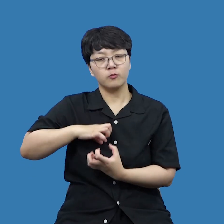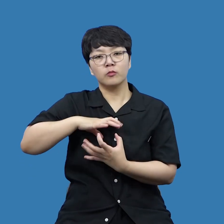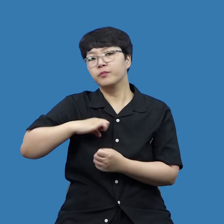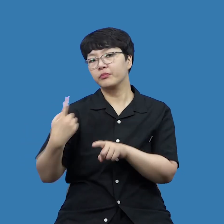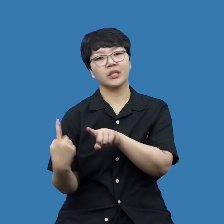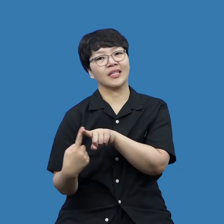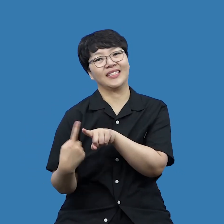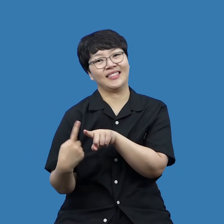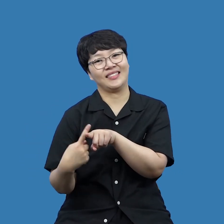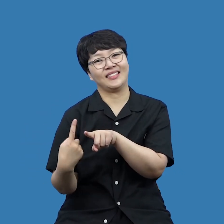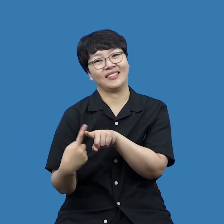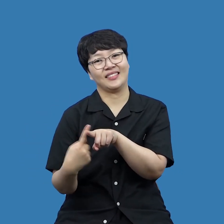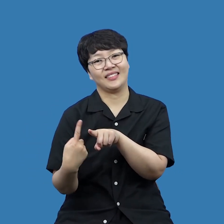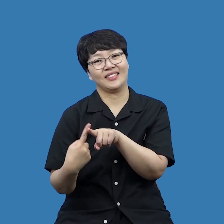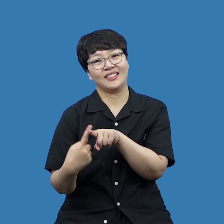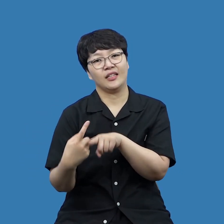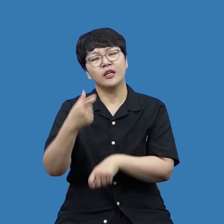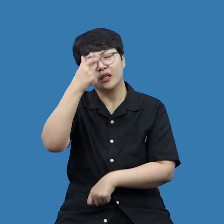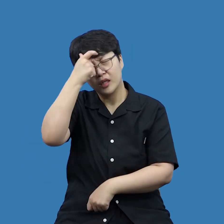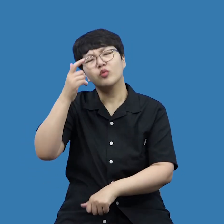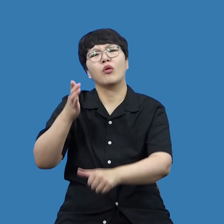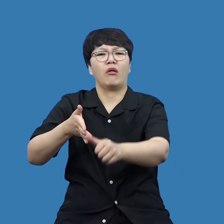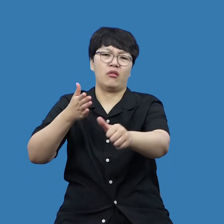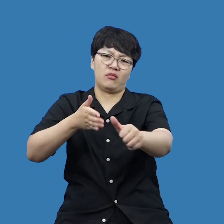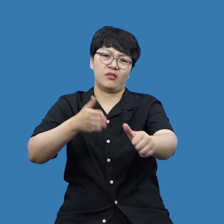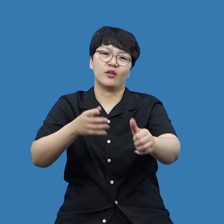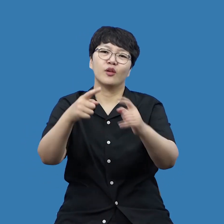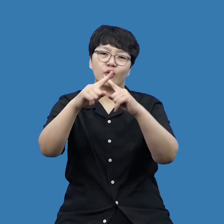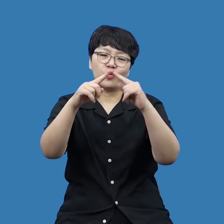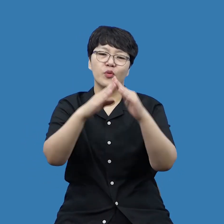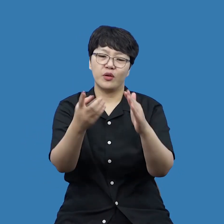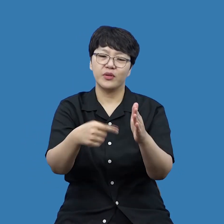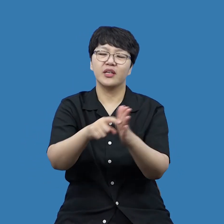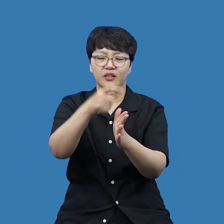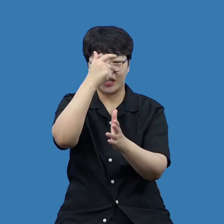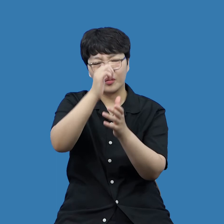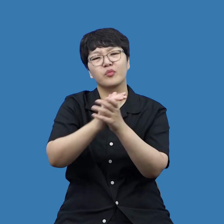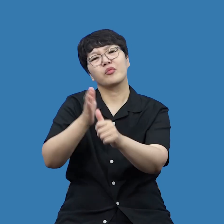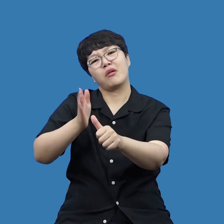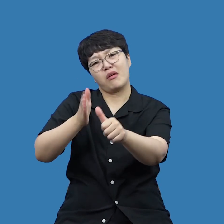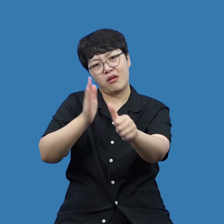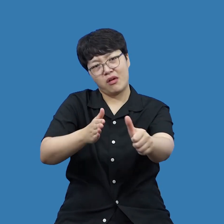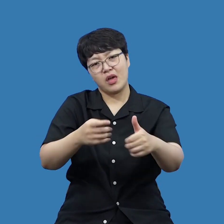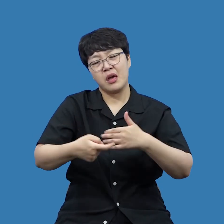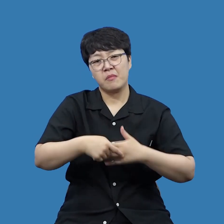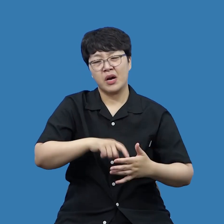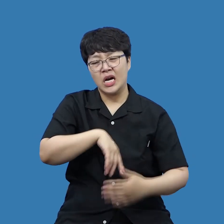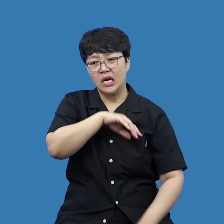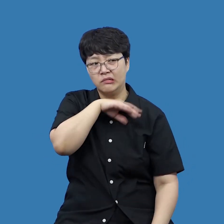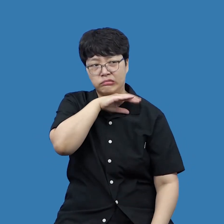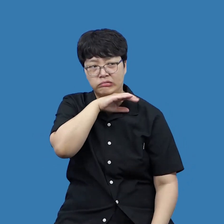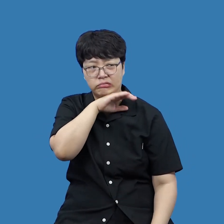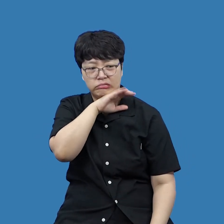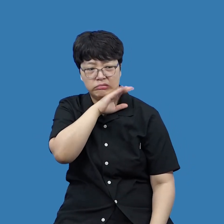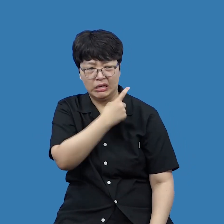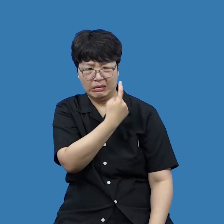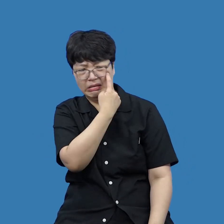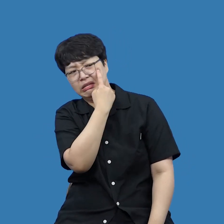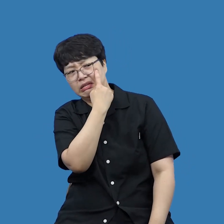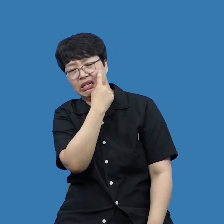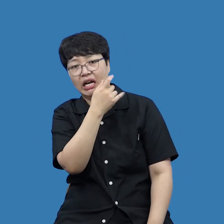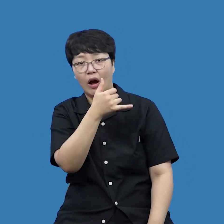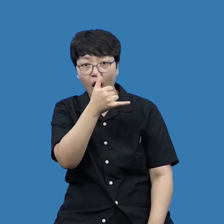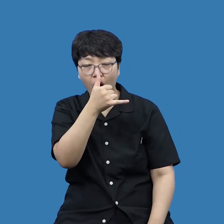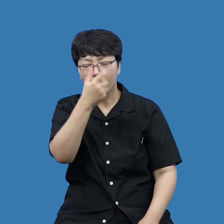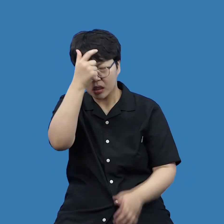사역이라고 할 수가 있어요. 기도하세요. 교회를 위해 기도하세요. 마음에 불평이 있으면 그걸 기도로 주님